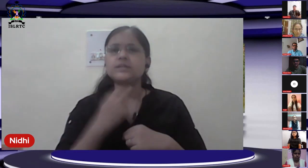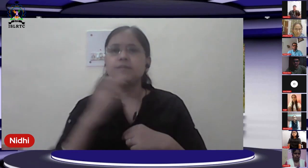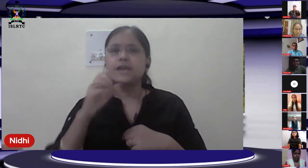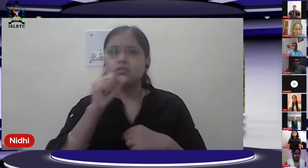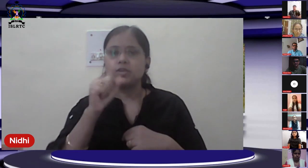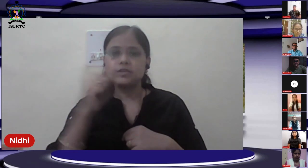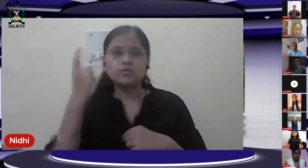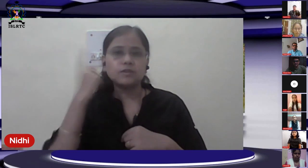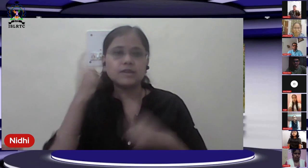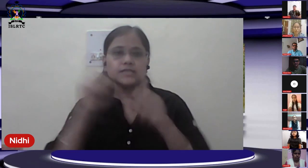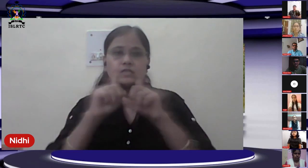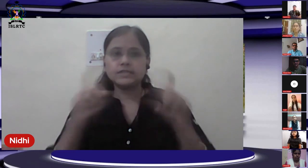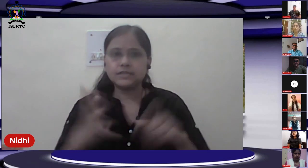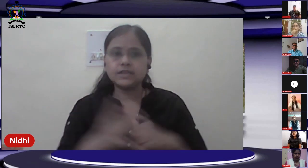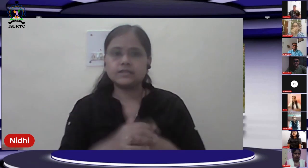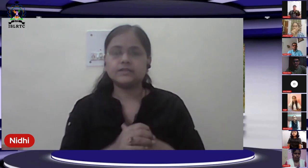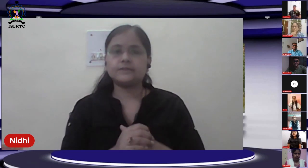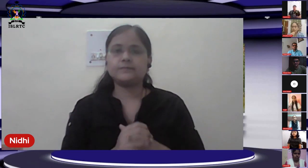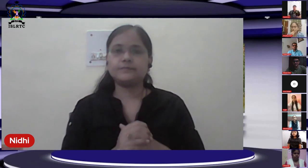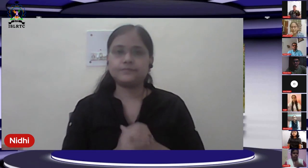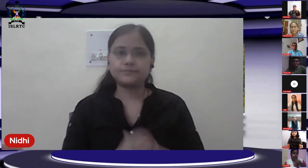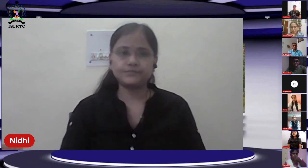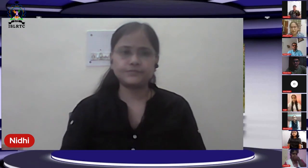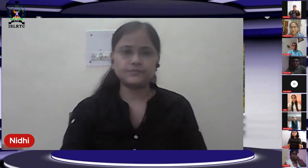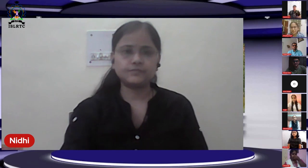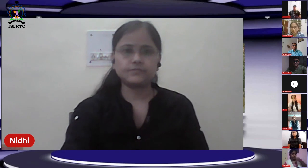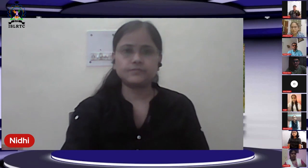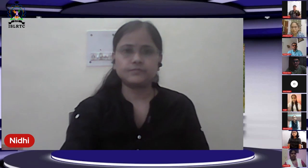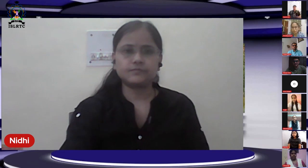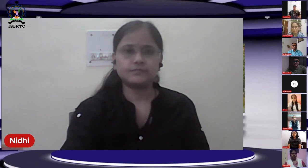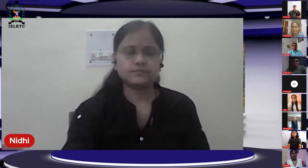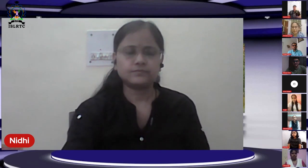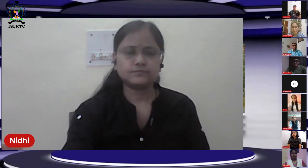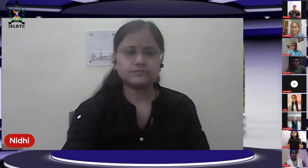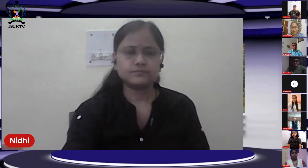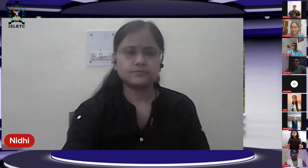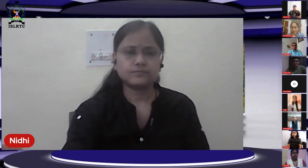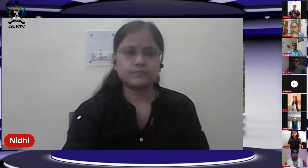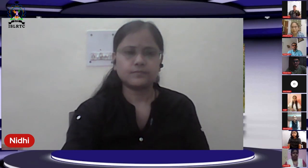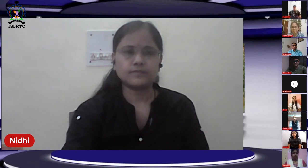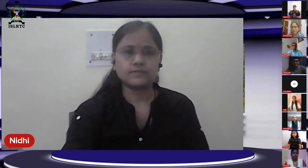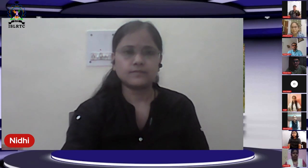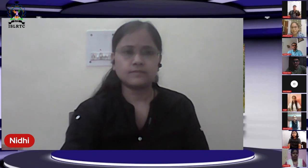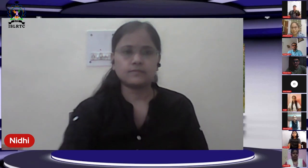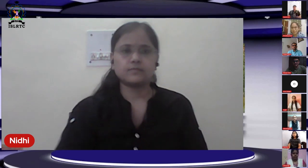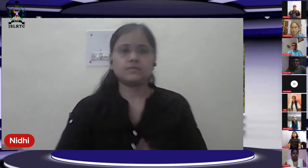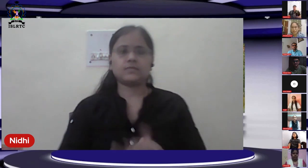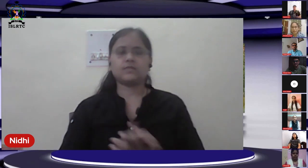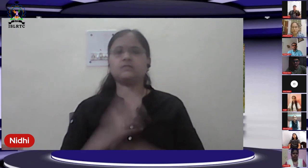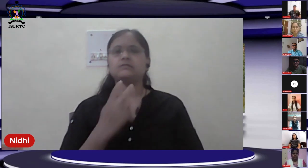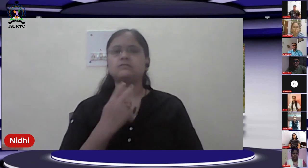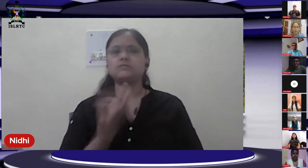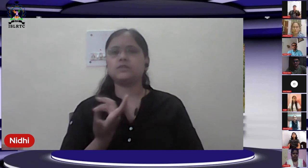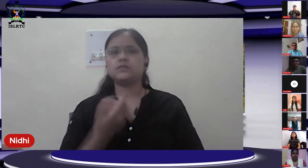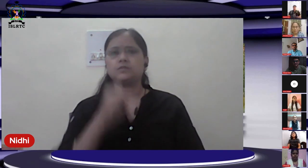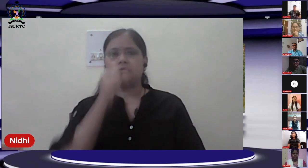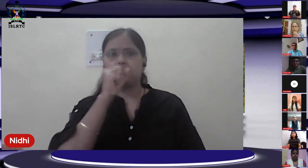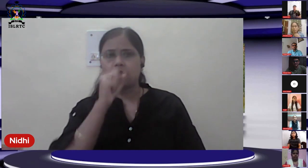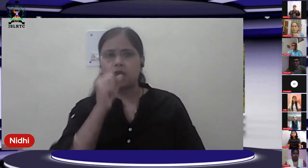माइक ऑन है तो आवाज क्लियर नहीं आ रही है। अच्छा, प्लीज मैं आप सब जो भी पार्टिसिपेंट्स और हैं इसमें, मैं उनसे रिक्वेस्ट करूंगी अपना माइक ऑफ कर